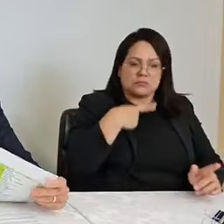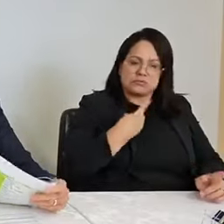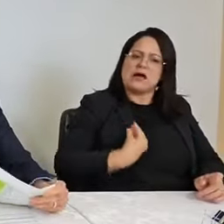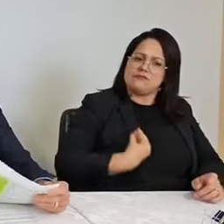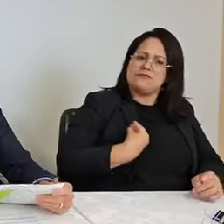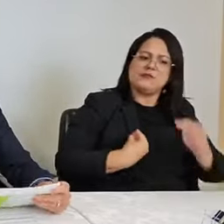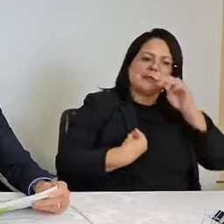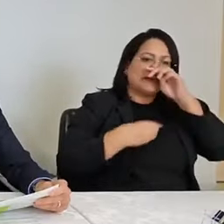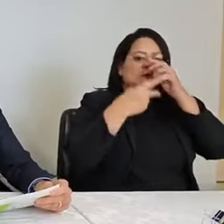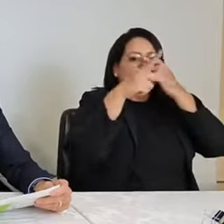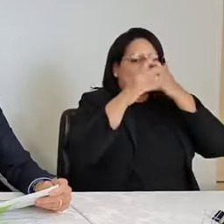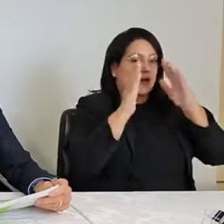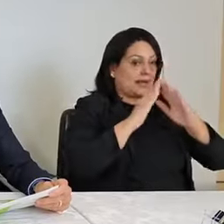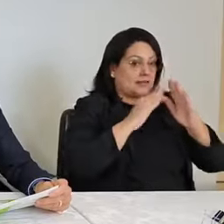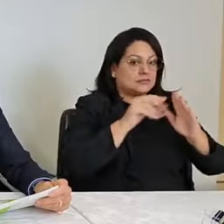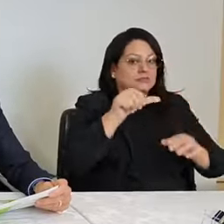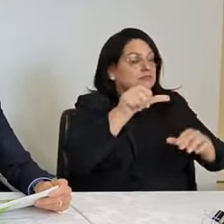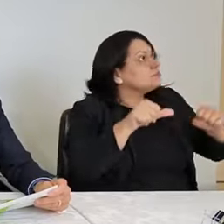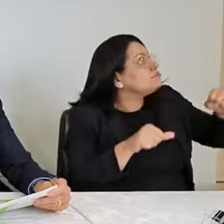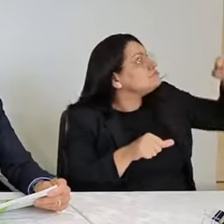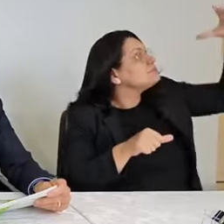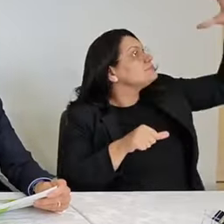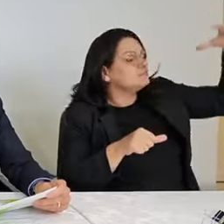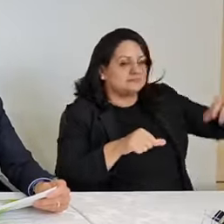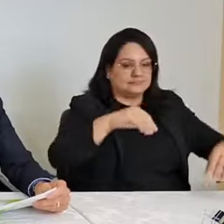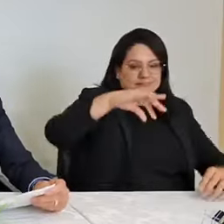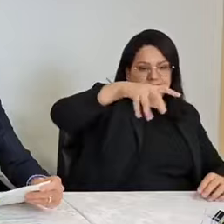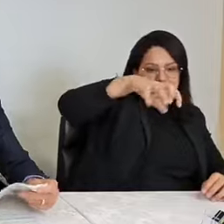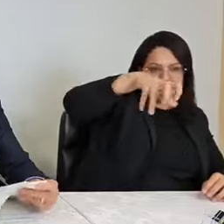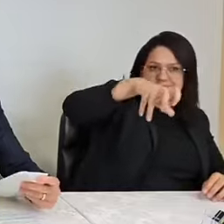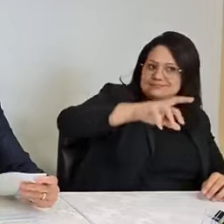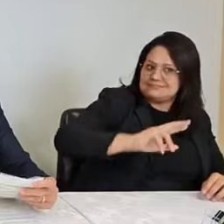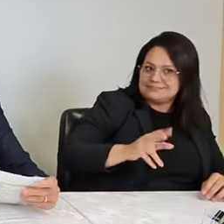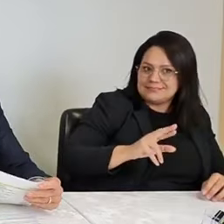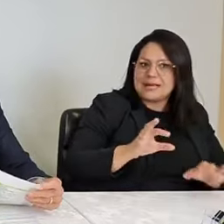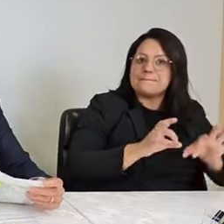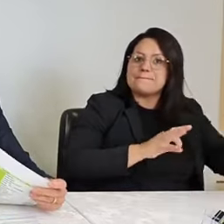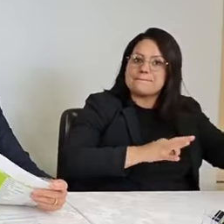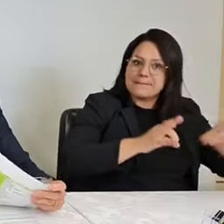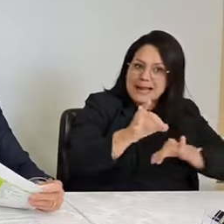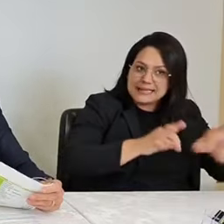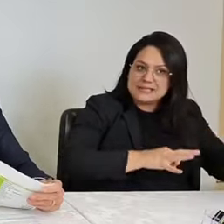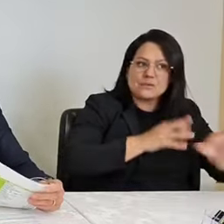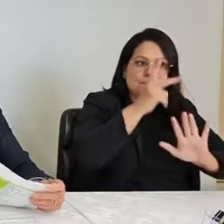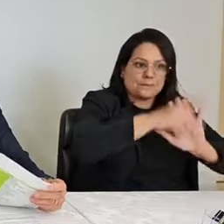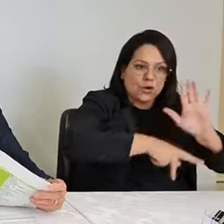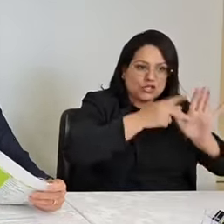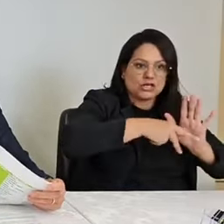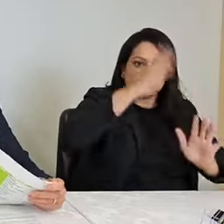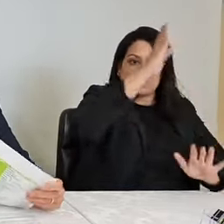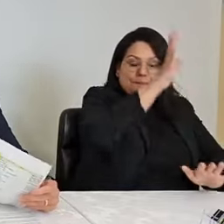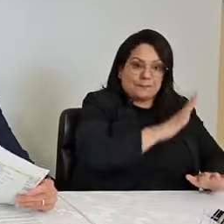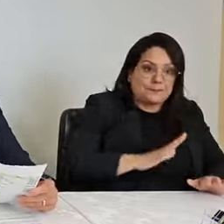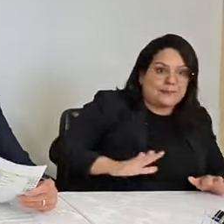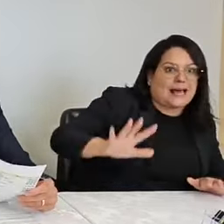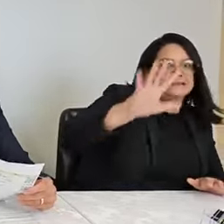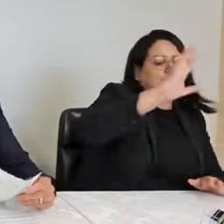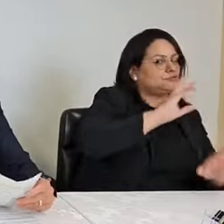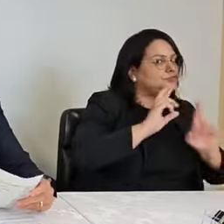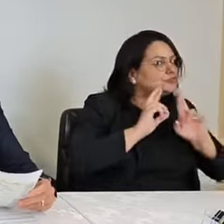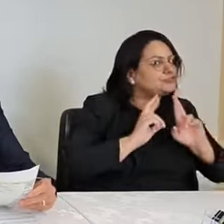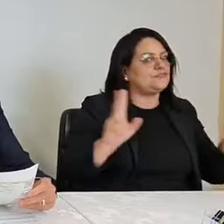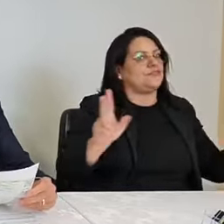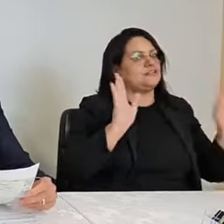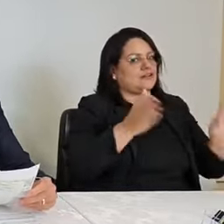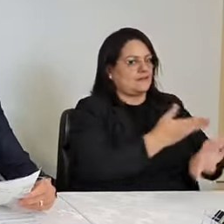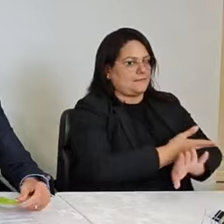abrem a torneira, passam na estrada, mas não vai ver o banco. É um banco de planejamento de projetos para o Brasil como um todo, bem diferente do que a gente está